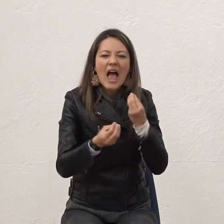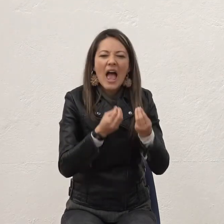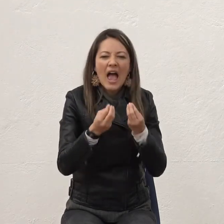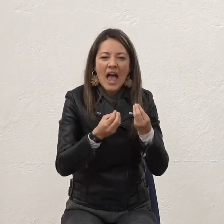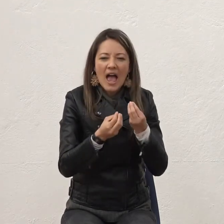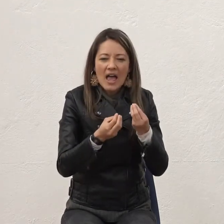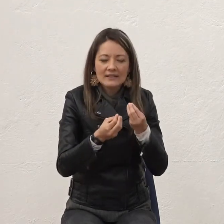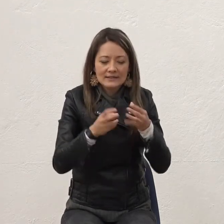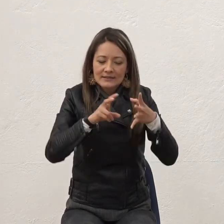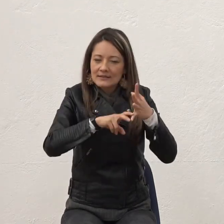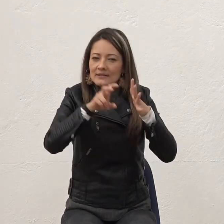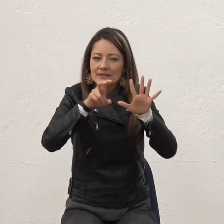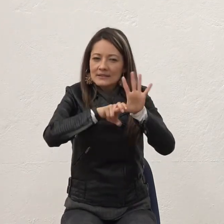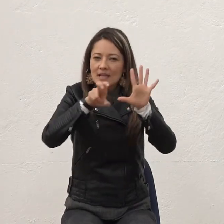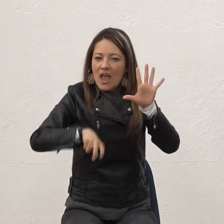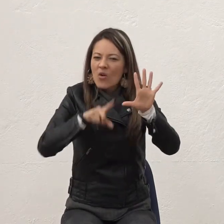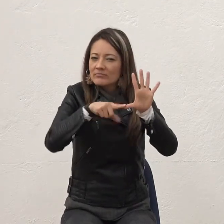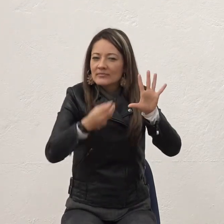mientras tanto Zaqueo?